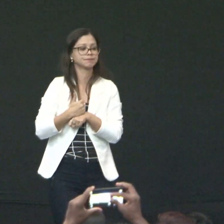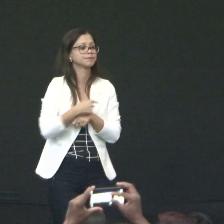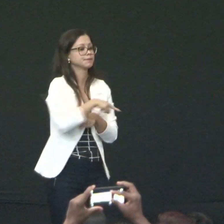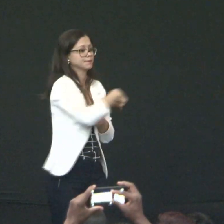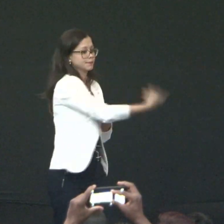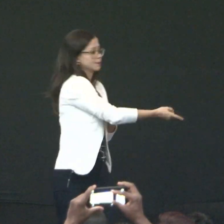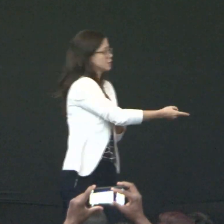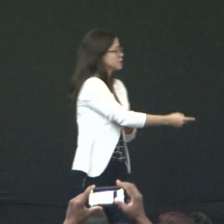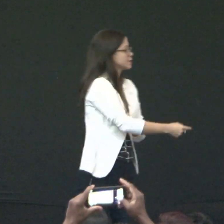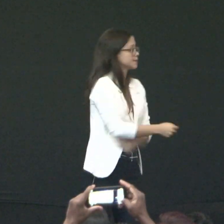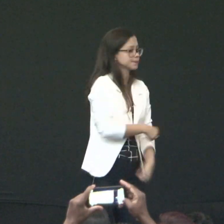profissional.